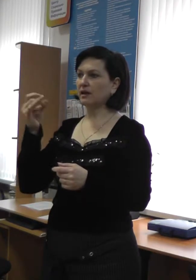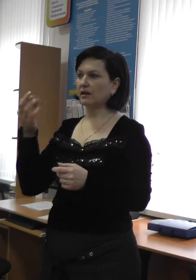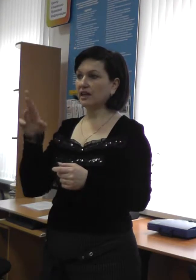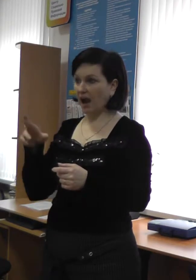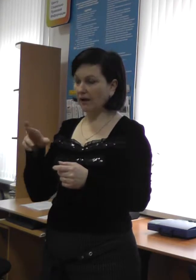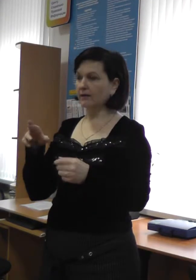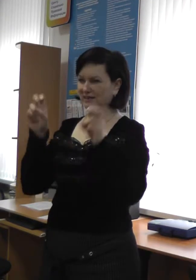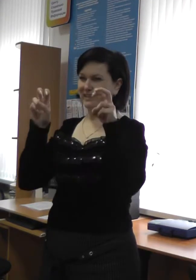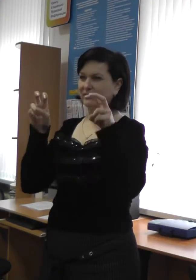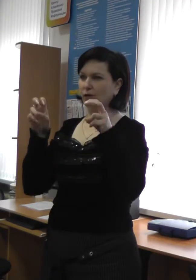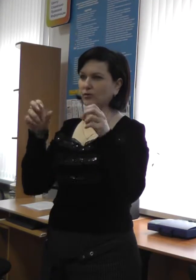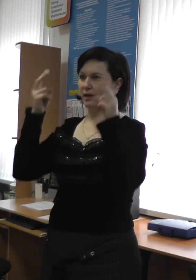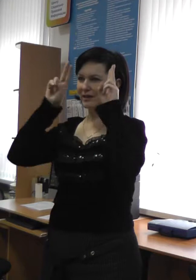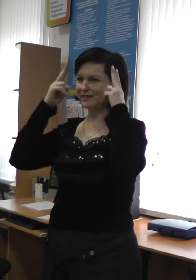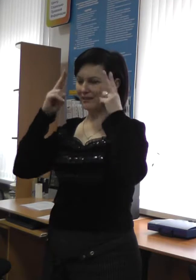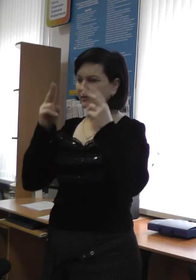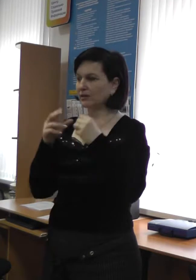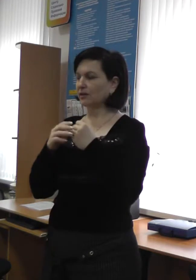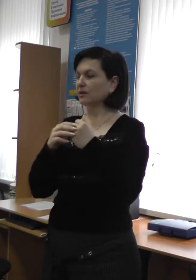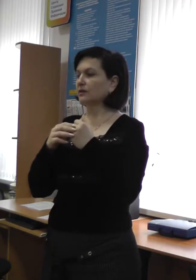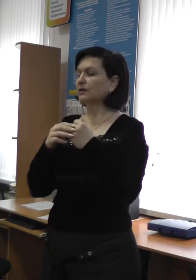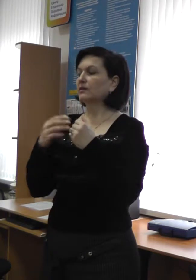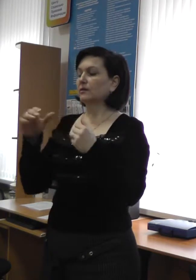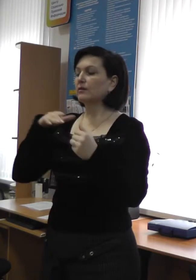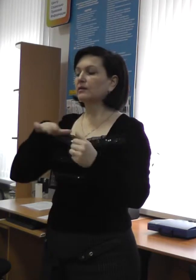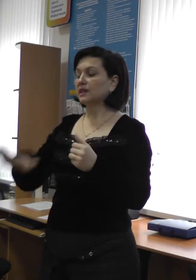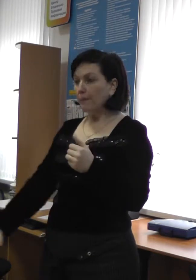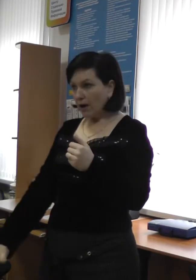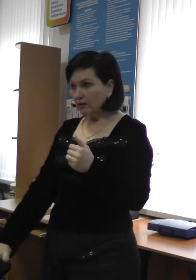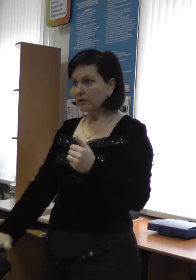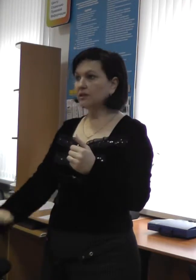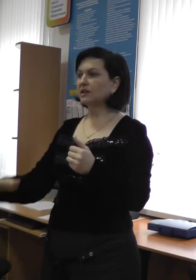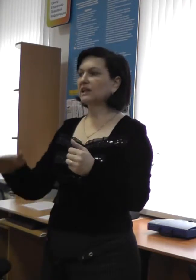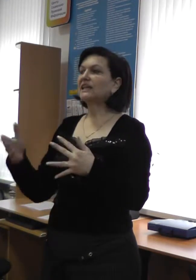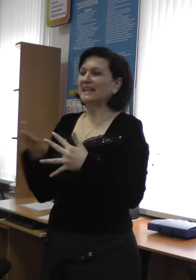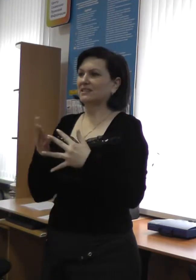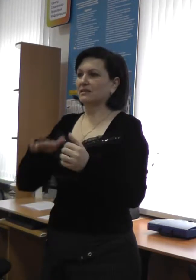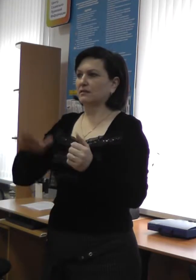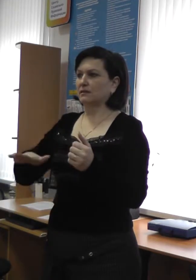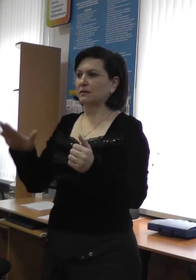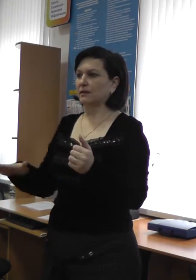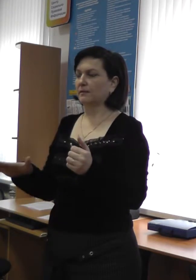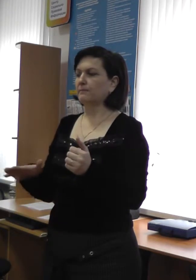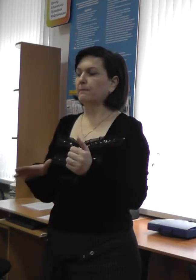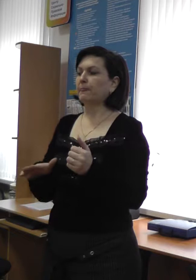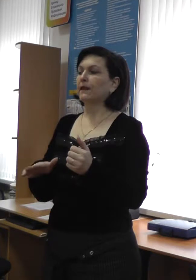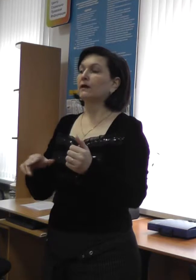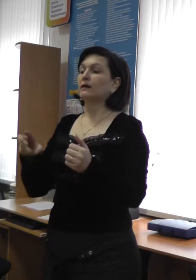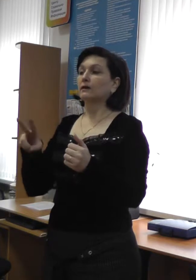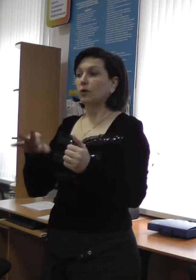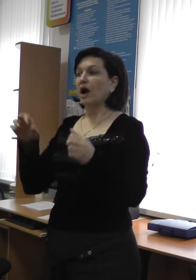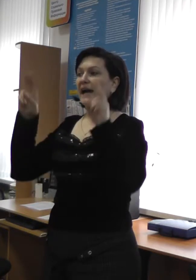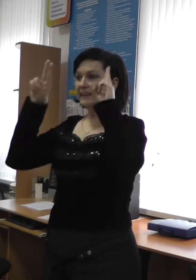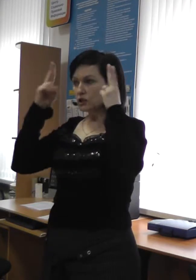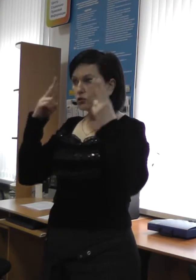все эти коллективы из числа школьников. И еще один для малышей. В репертуаре у них не только греческие, но также